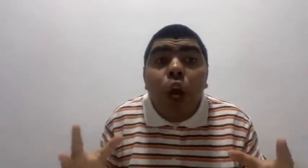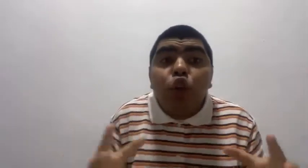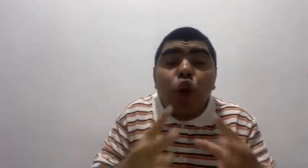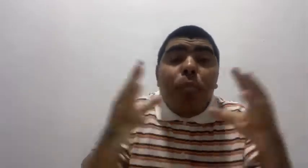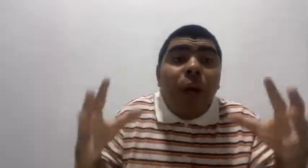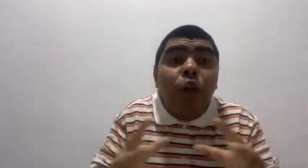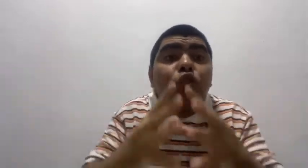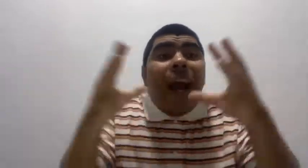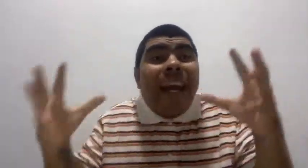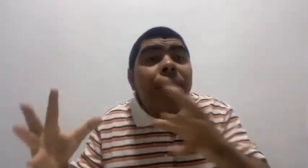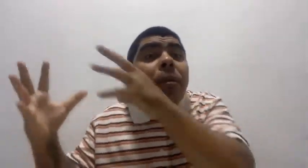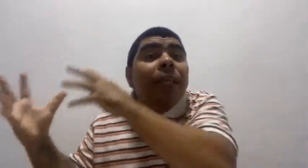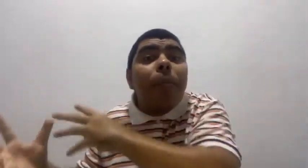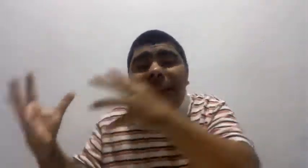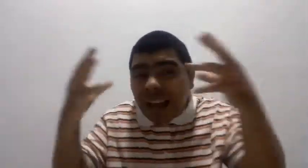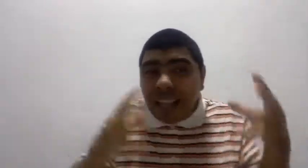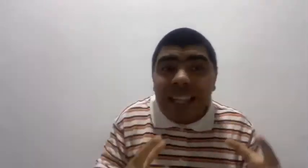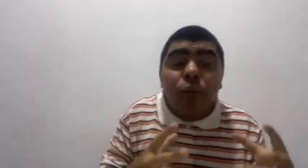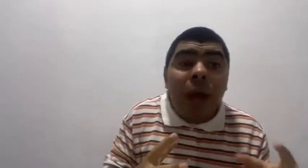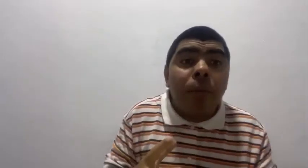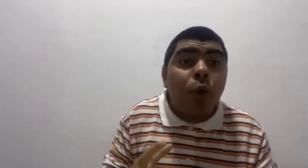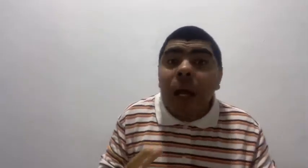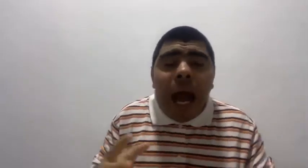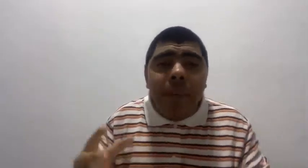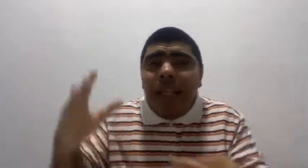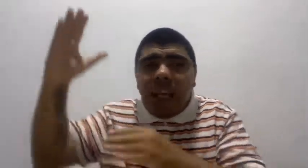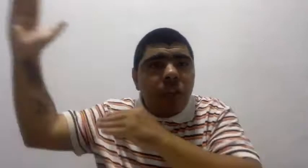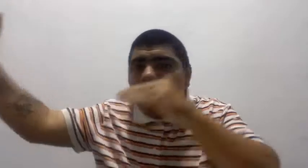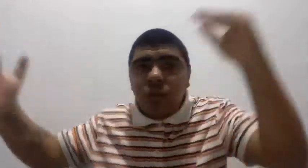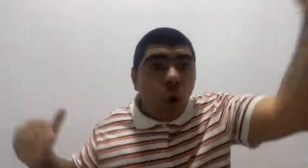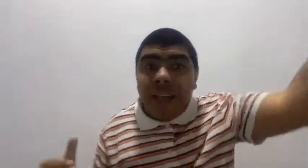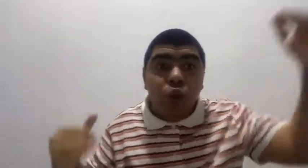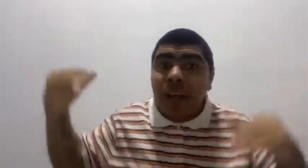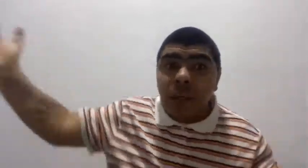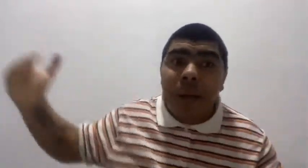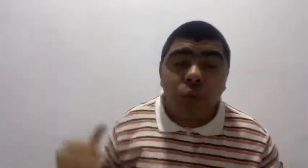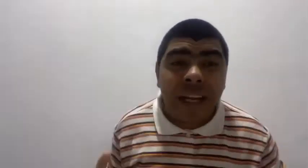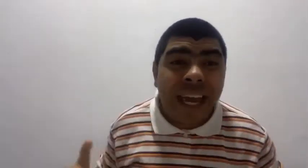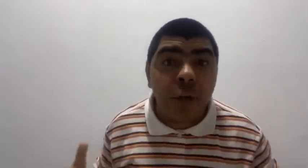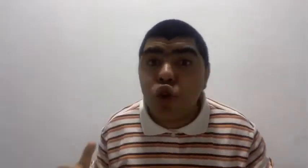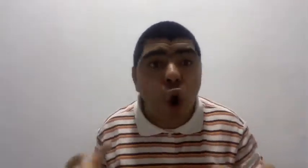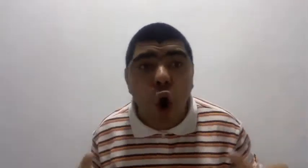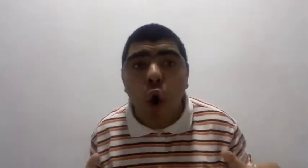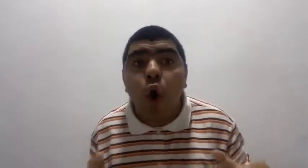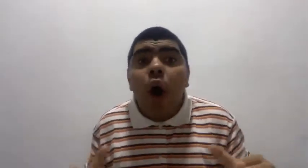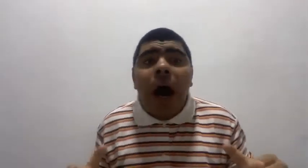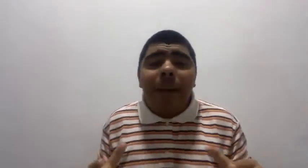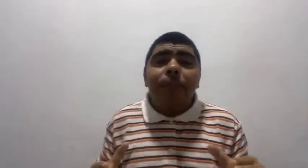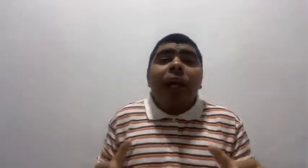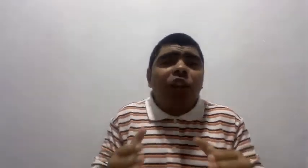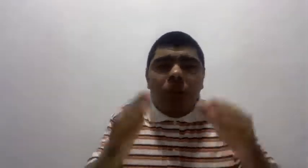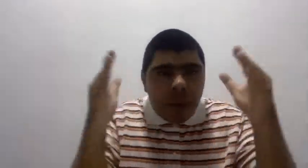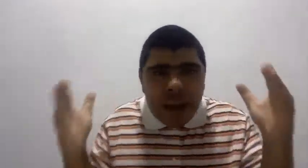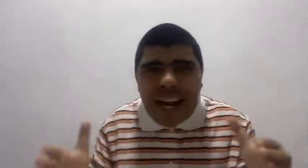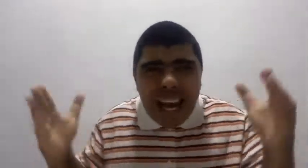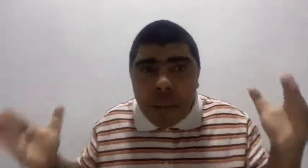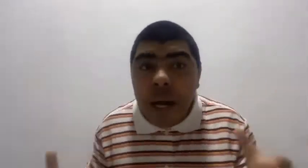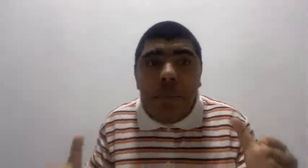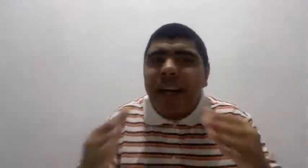Yo no puedo traer mi vida pasada de nuevo. Amén. Que si pasó esto, que si pasó aquello. No. Amén. Y si me van a llamar